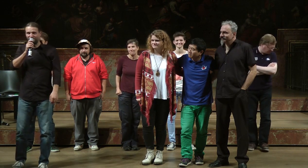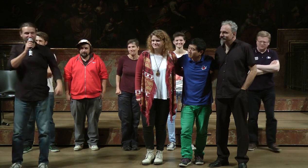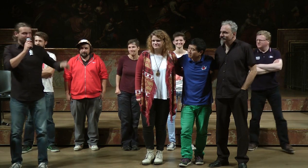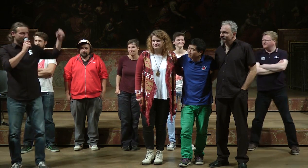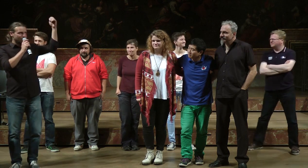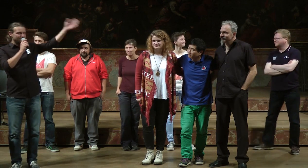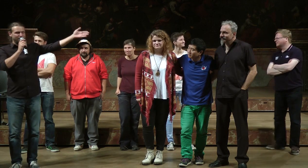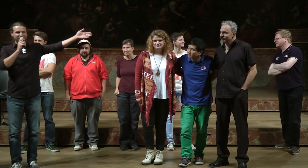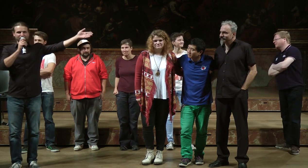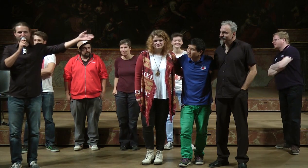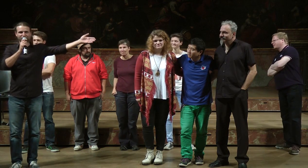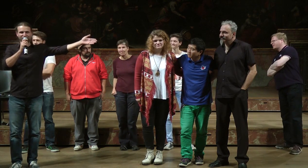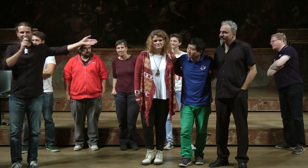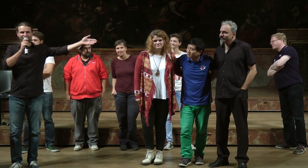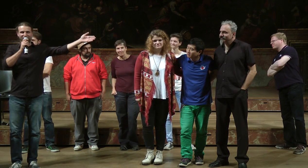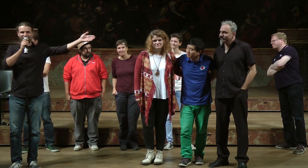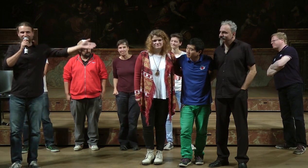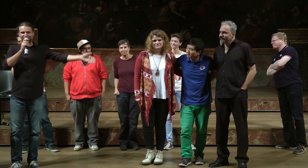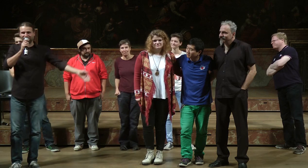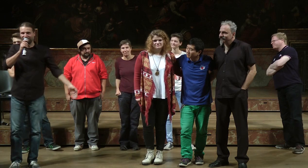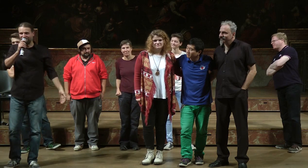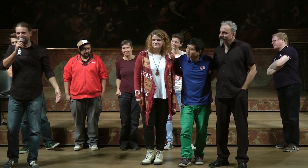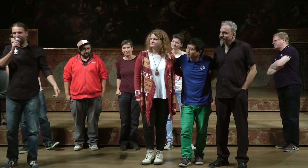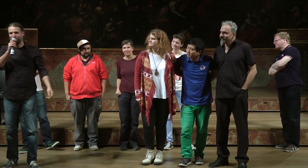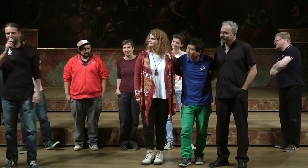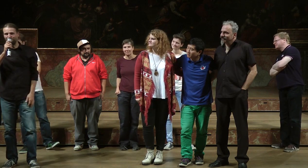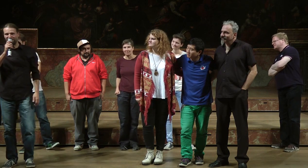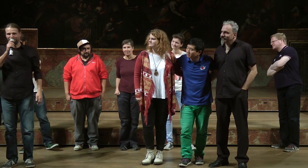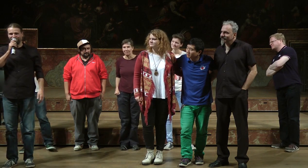dass Giuseppe diesen Poetry Slam gewinnt, dann stehen Sie für Giuseppe auf.